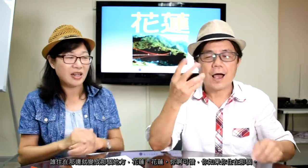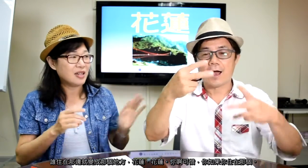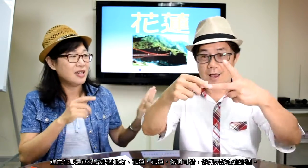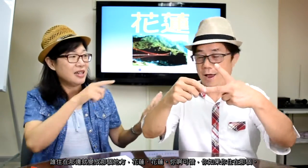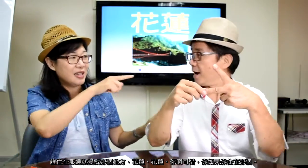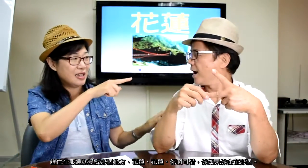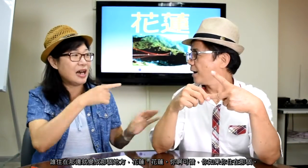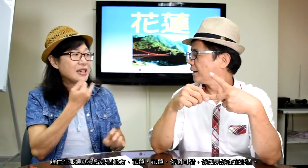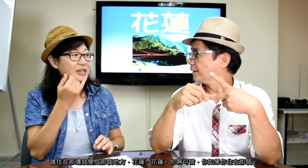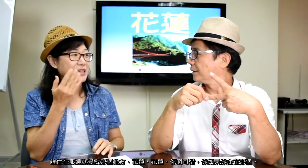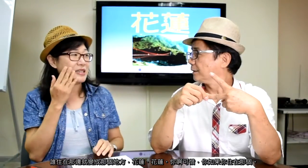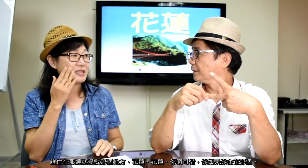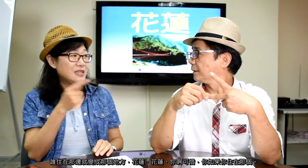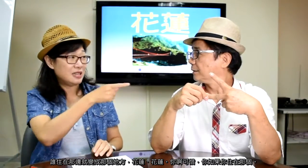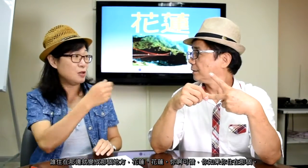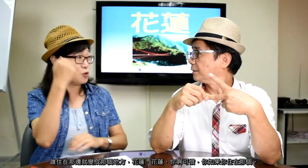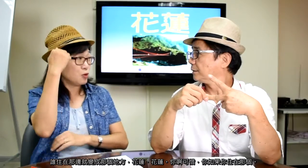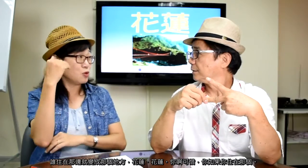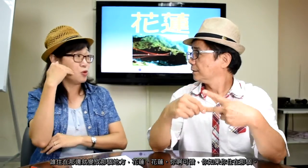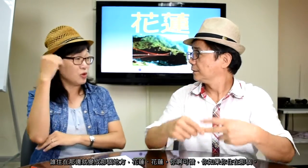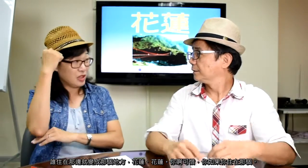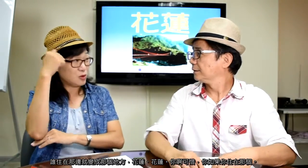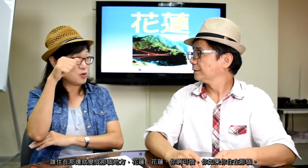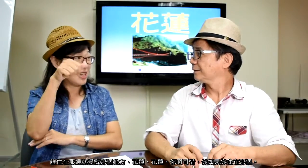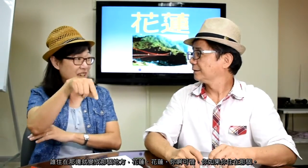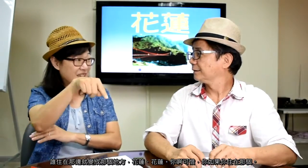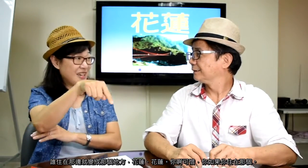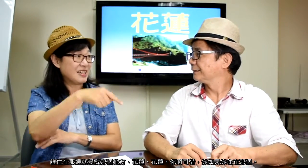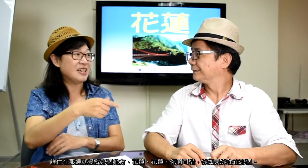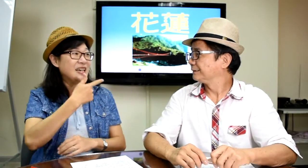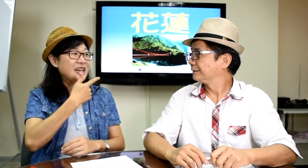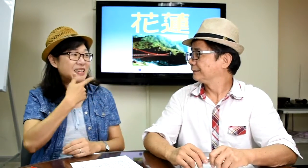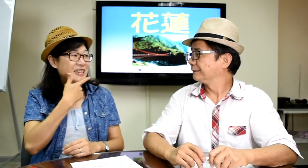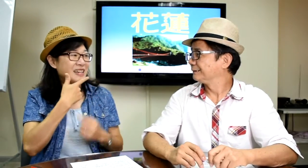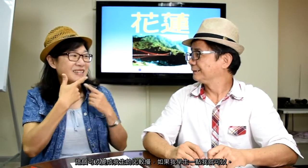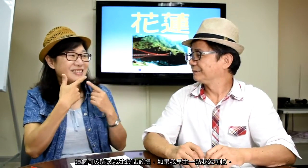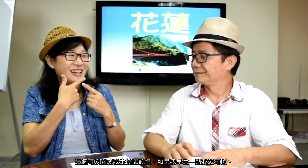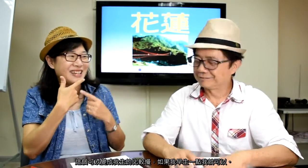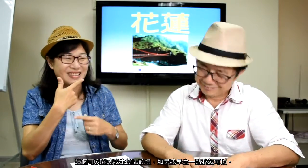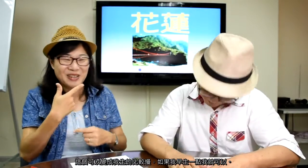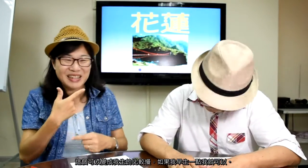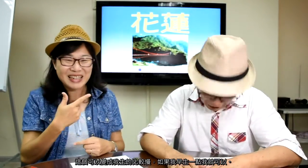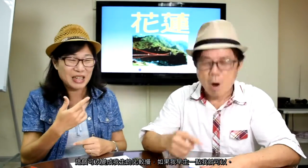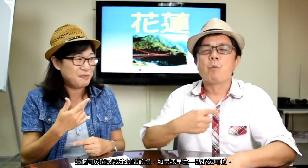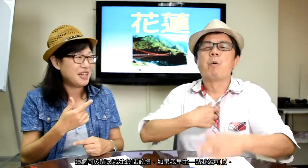花莲。你啊，可惜，你如果你住在那个这个。可以变